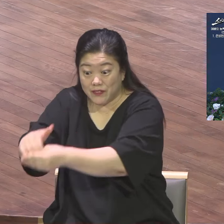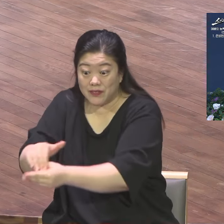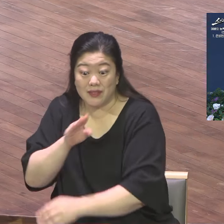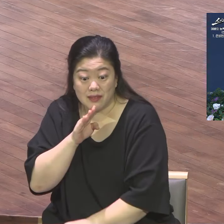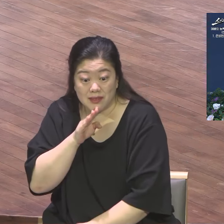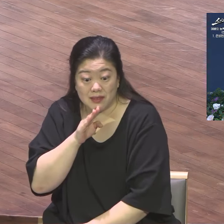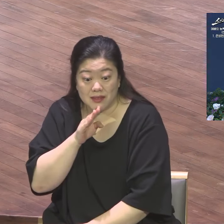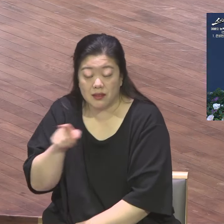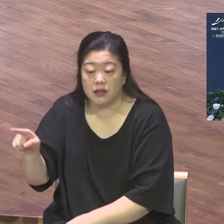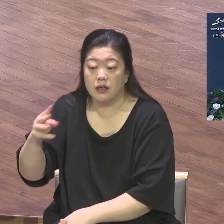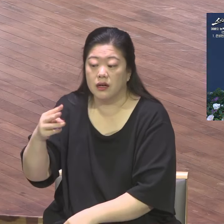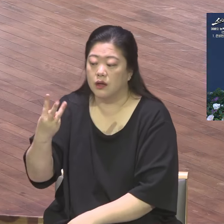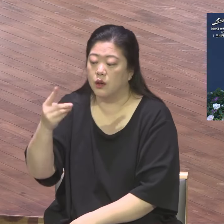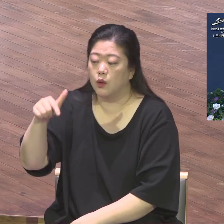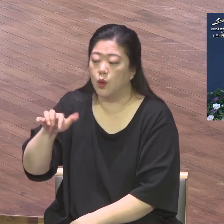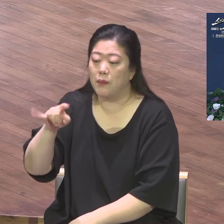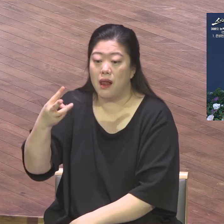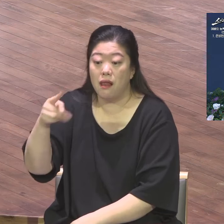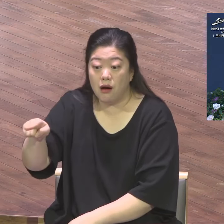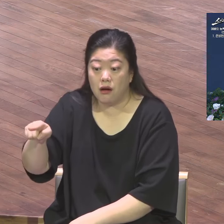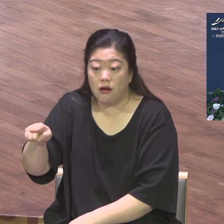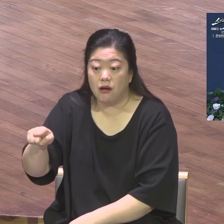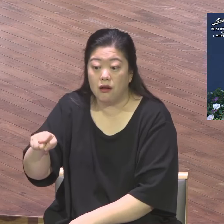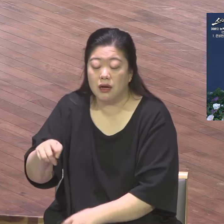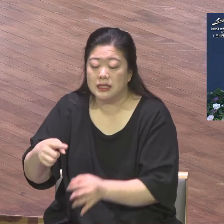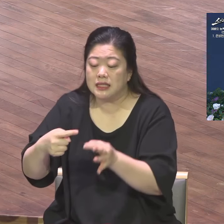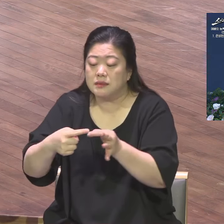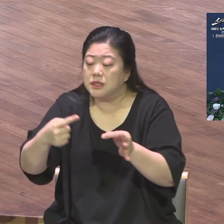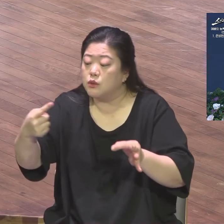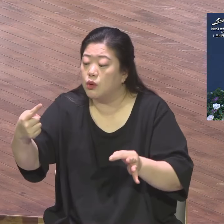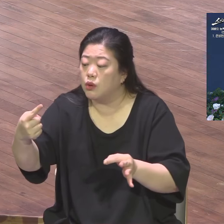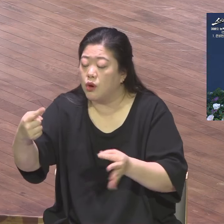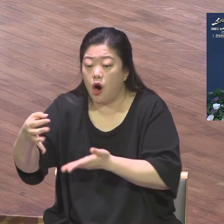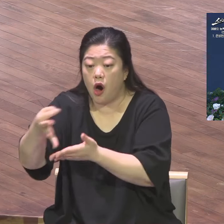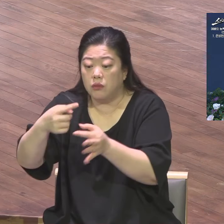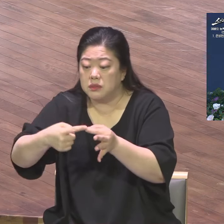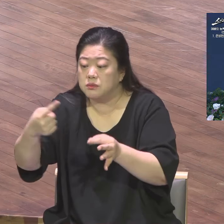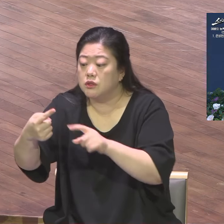하나님 쏟아보지 마시고. 예배 시간 40분 전 언제나.